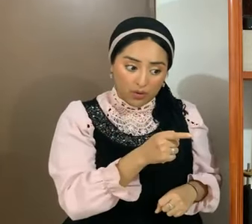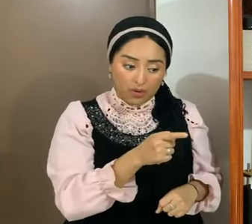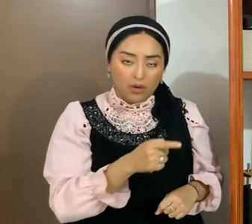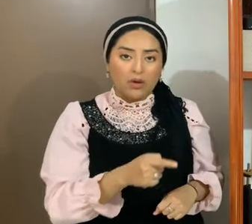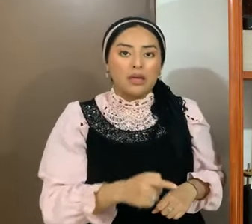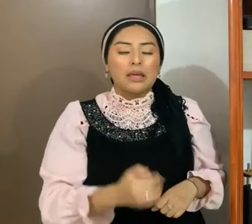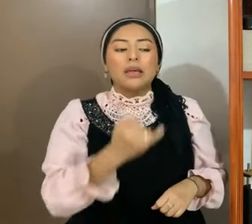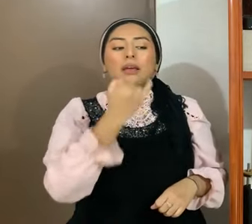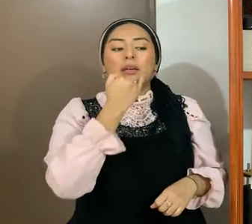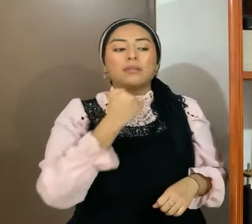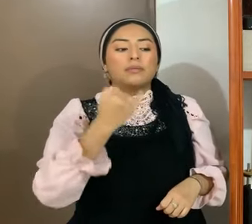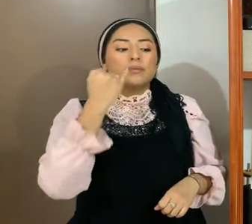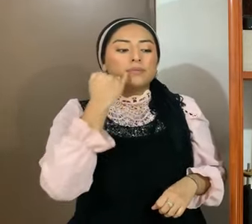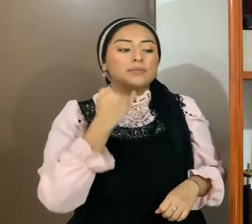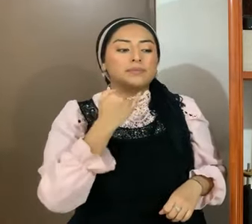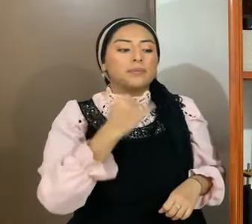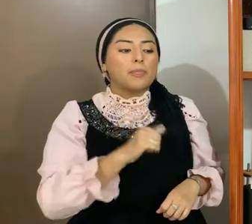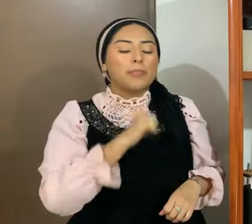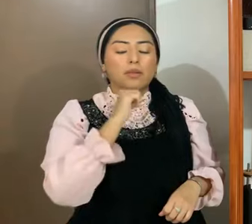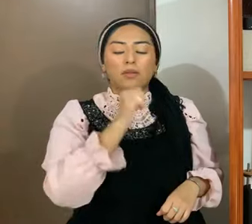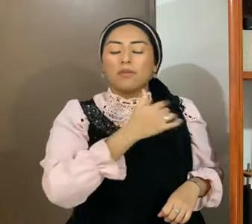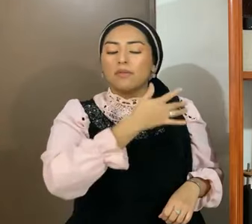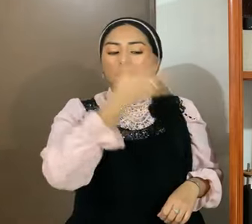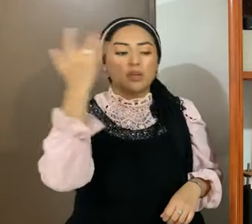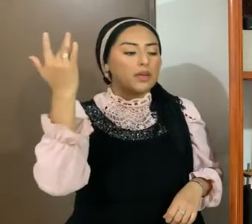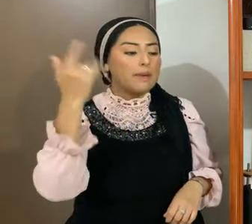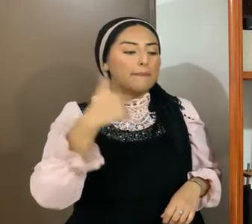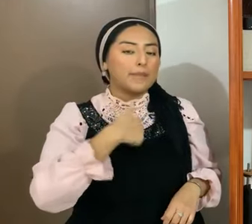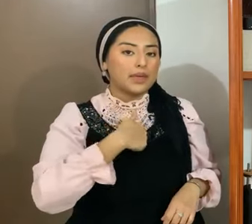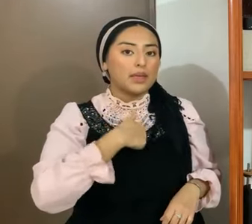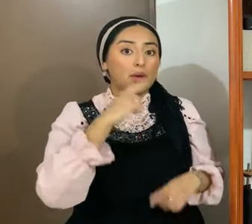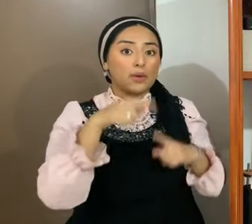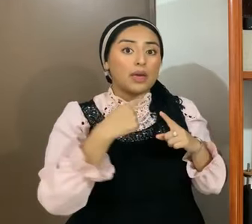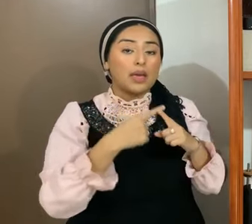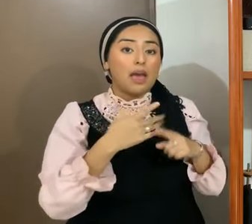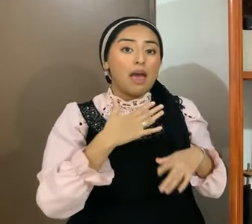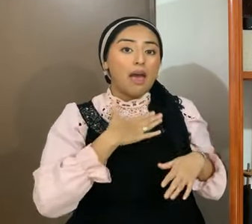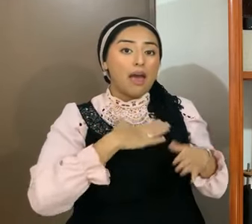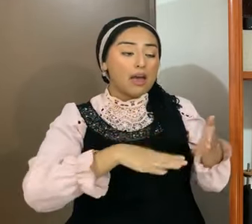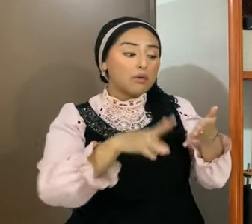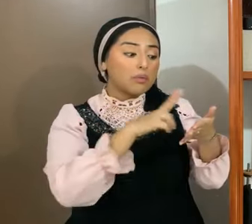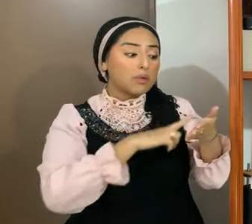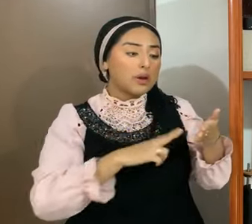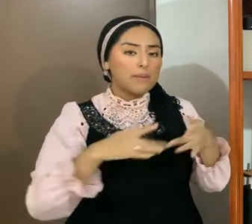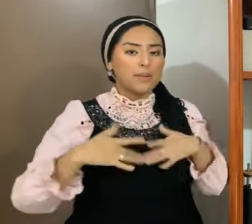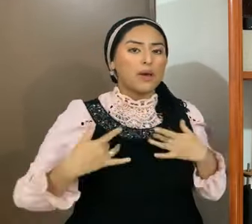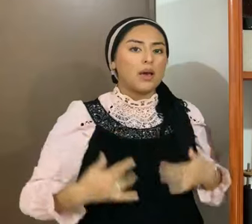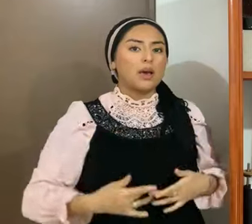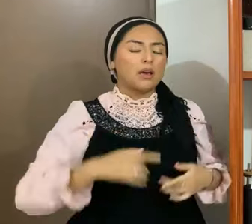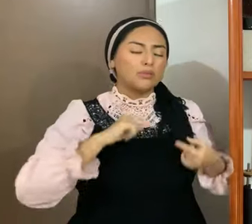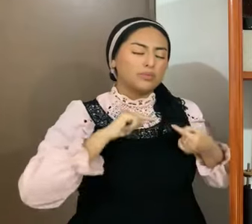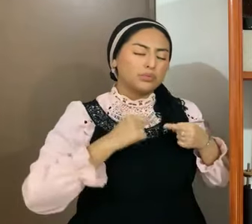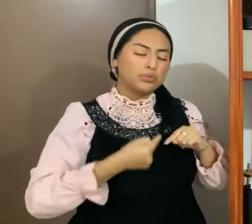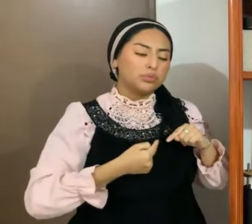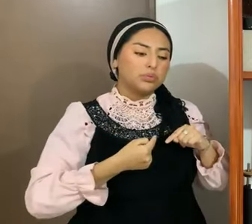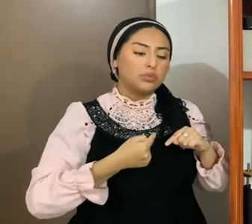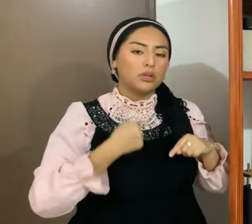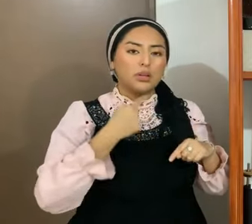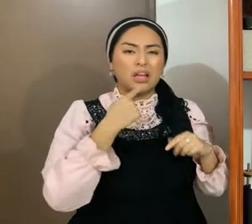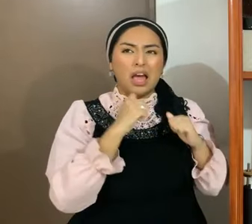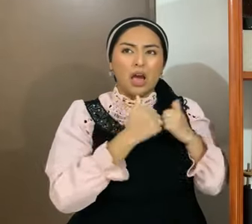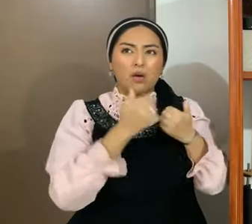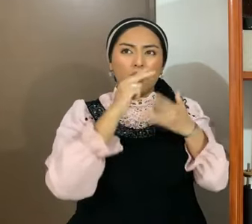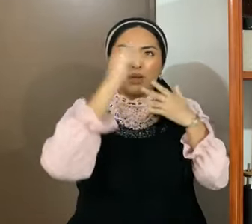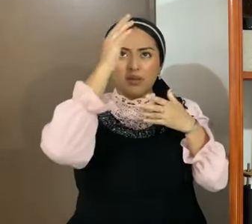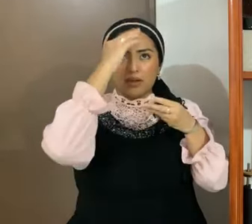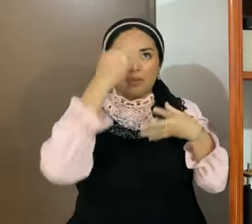tú. Israel, no me olvides. Cuando yo leí esto me dolió el corazón. ¿Cómo el Eterno nos dice no me